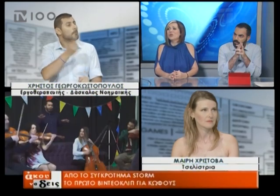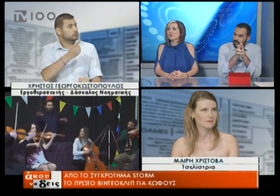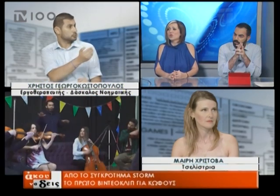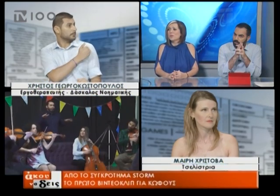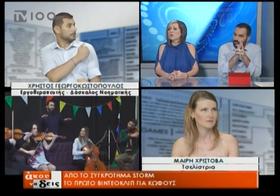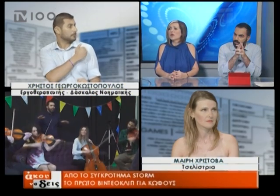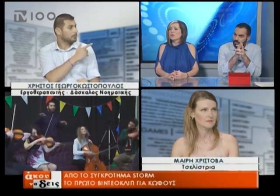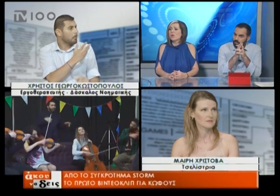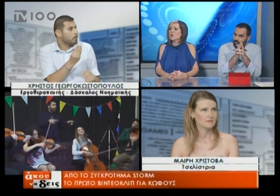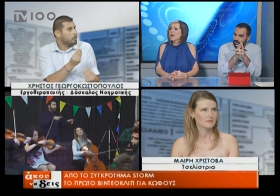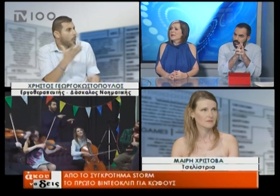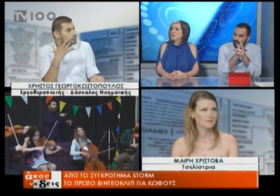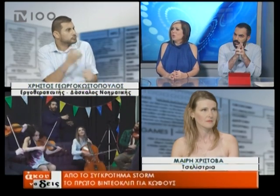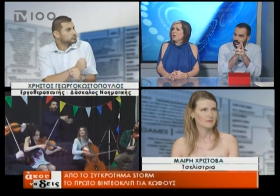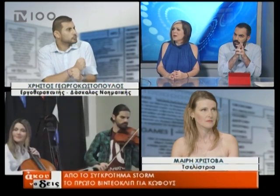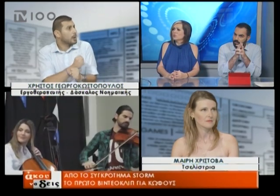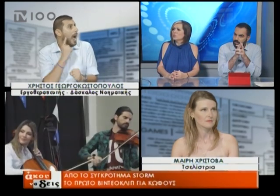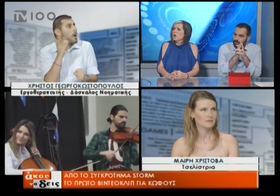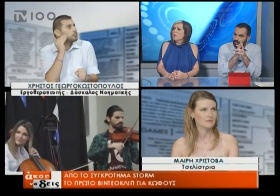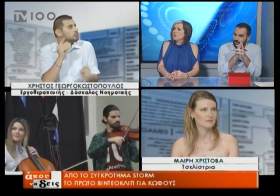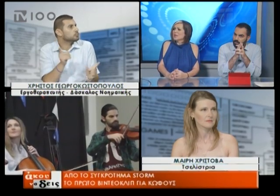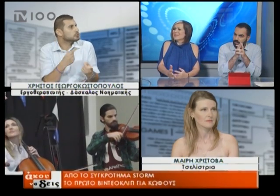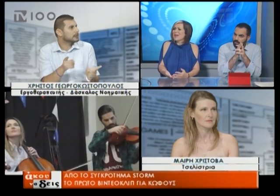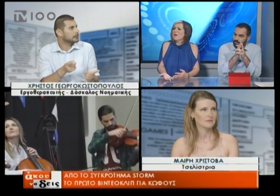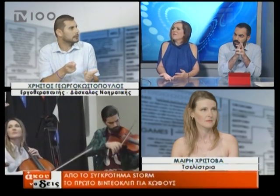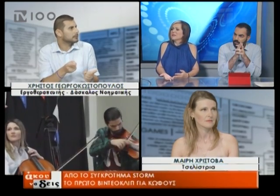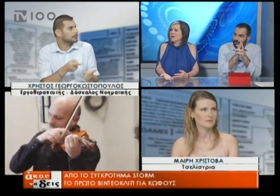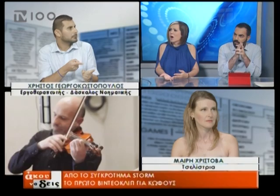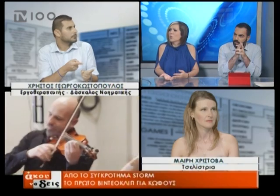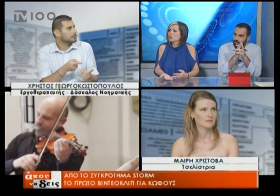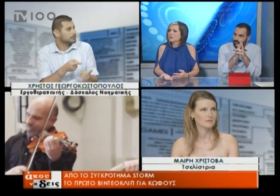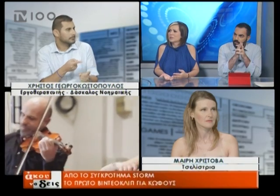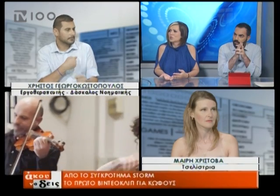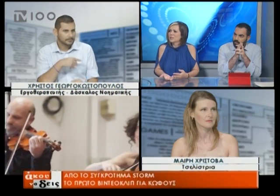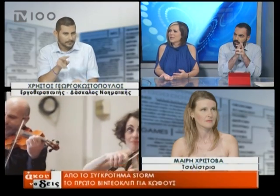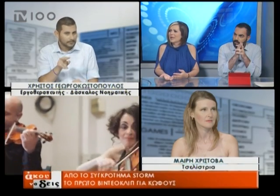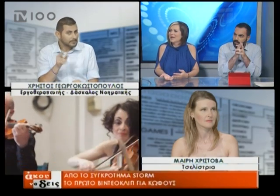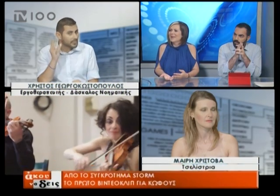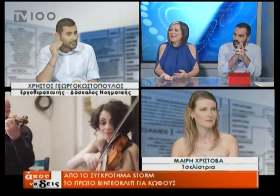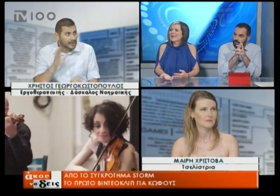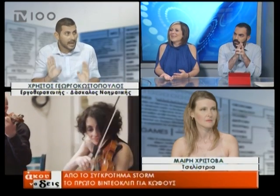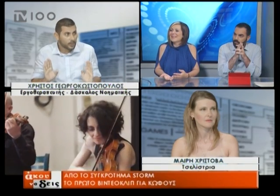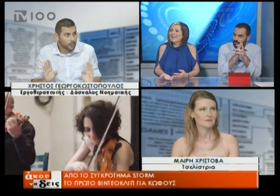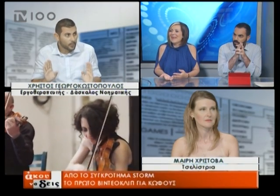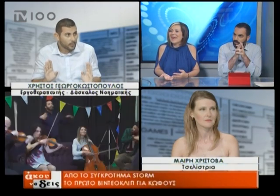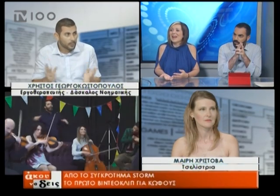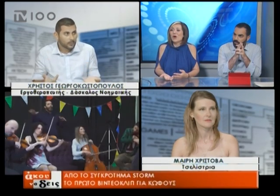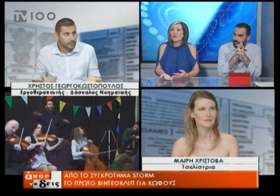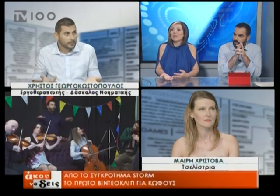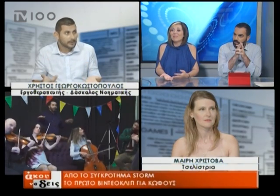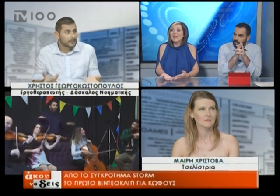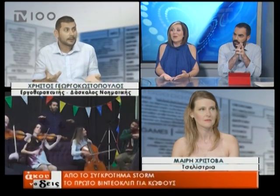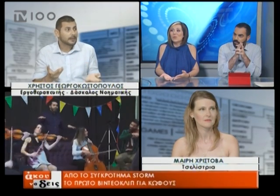αλλάξει η νοοτροπία των ανθρώπων. Γιατί πολλοί με ρωτούν πώς κατάφερες να ακούσεις τη μουσική. Και